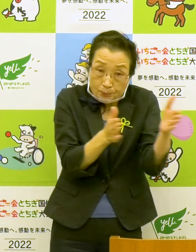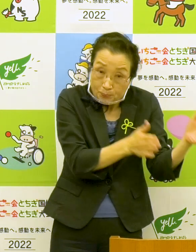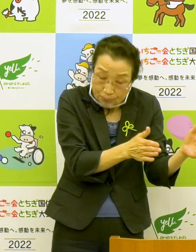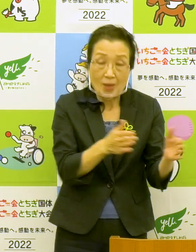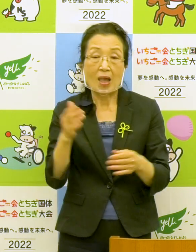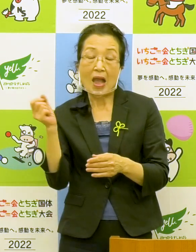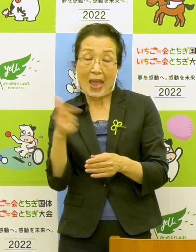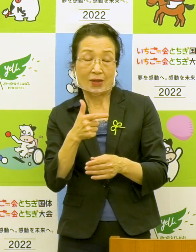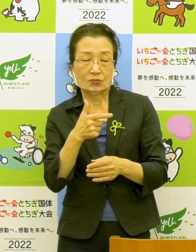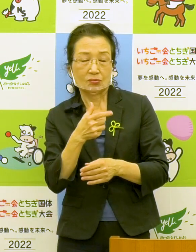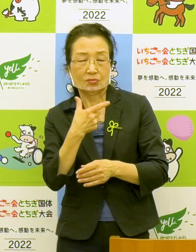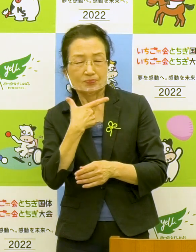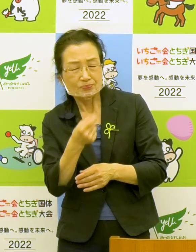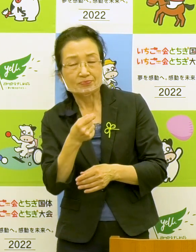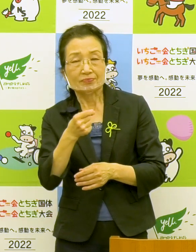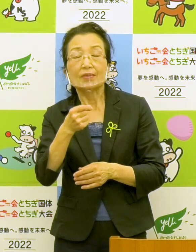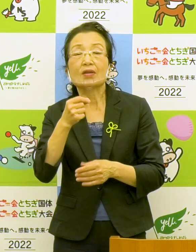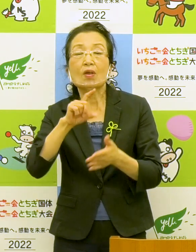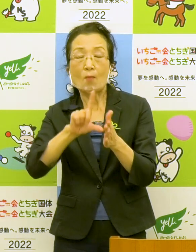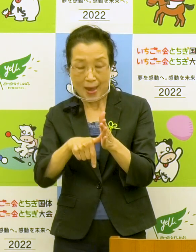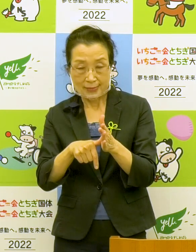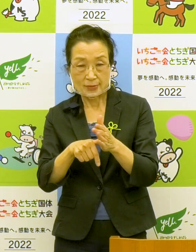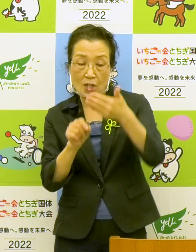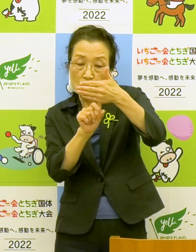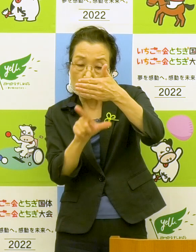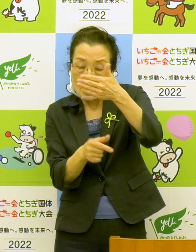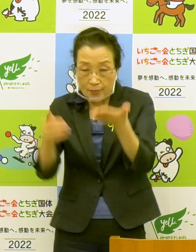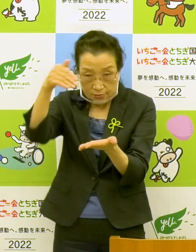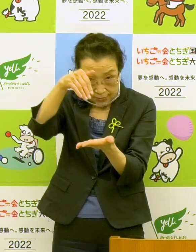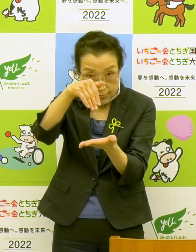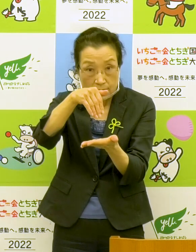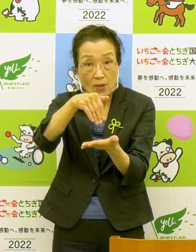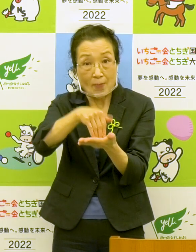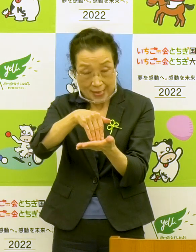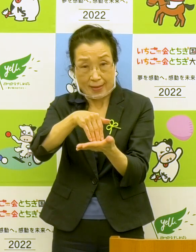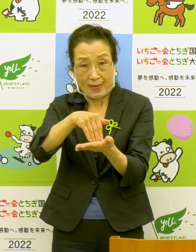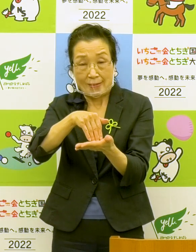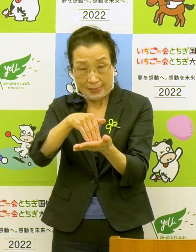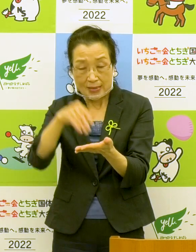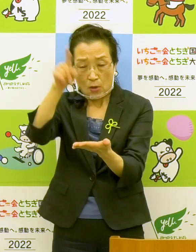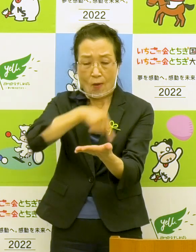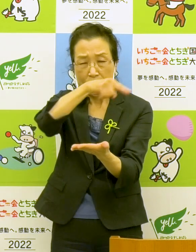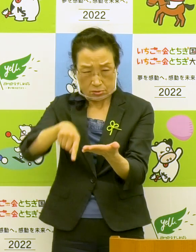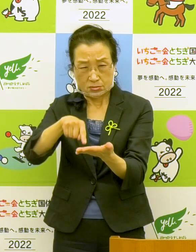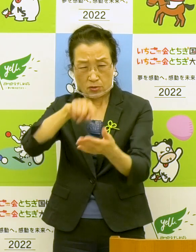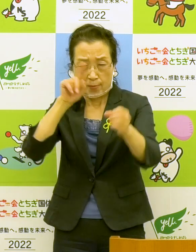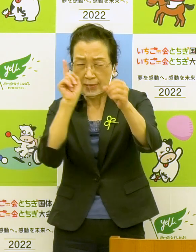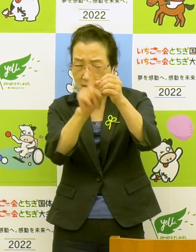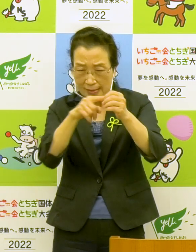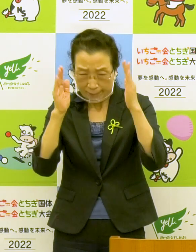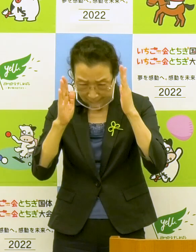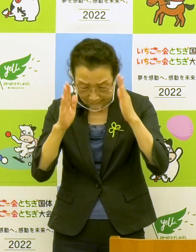ということに関しては、9月末までをめどに、今、全力で体制を整え